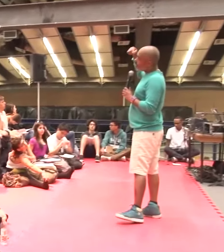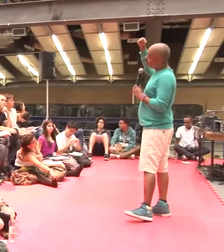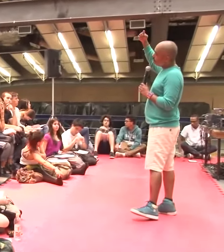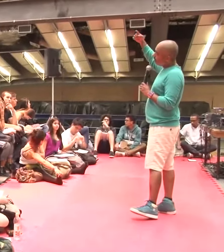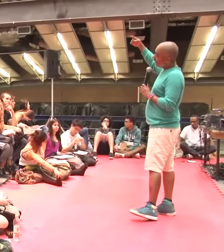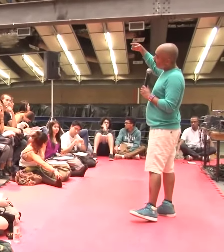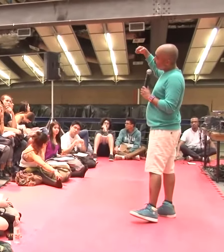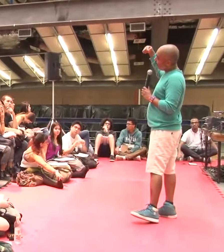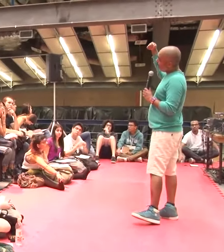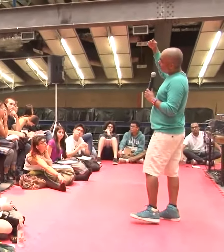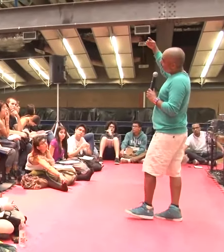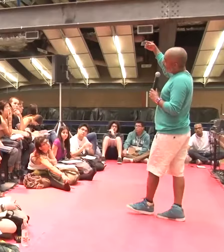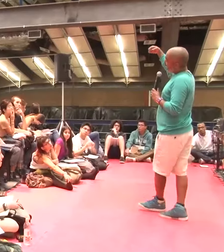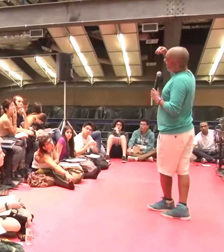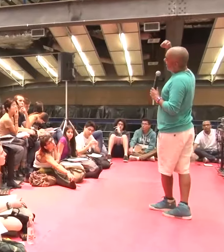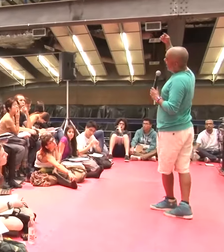tronco em torno do quê,